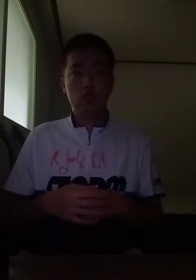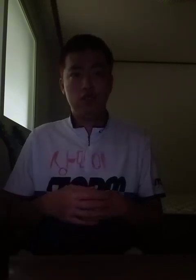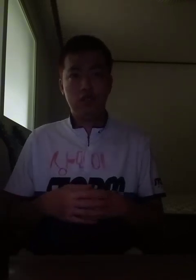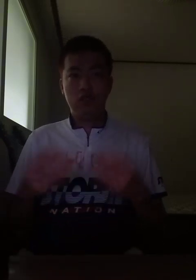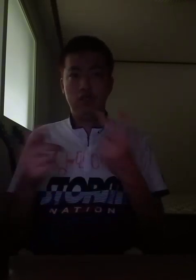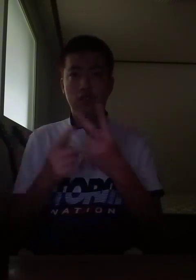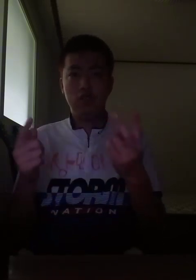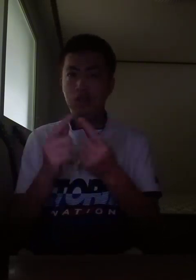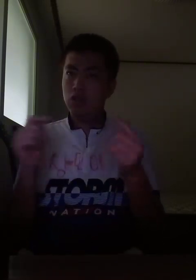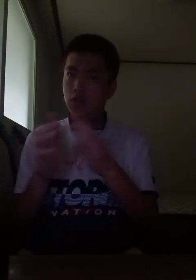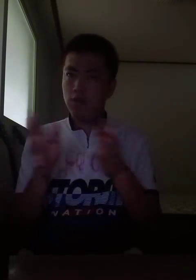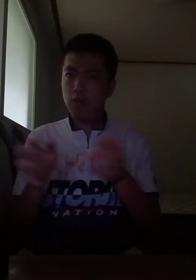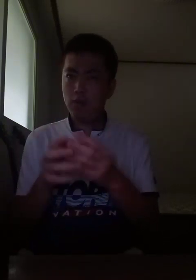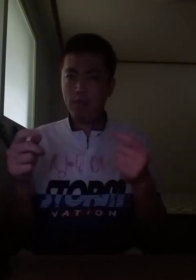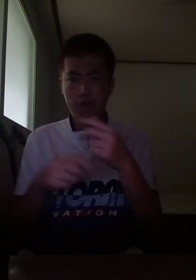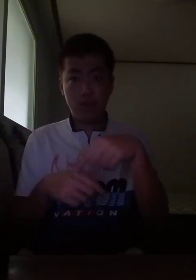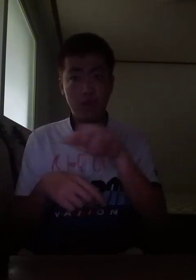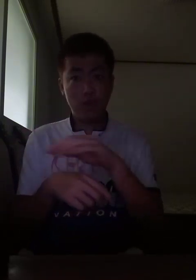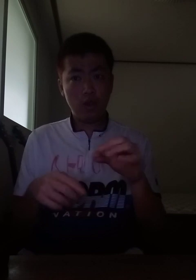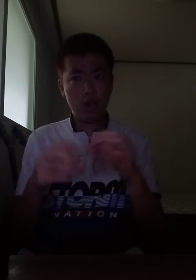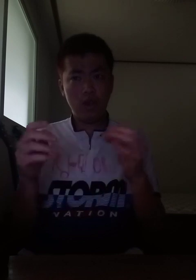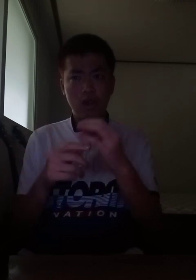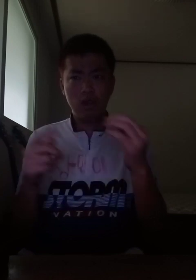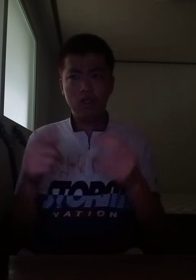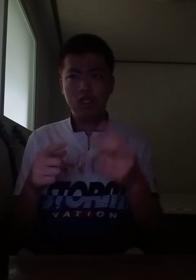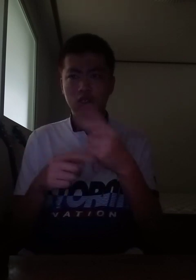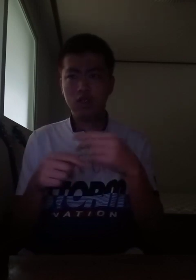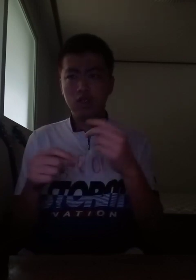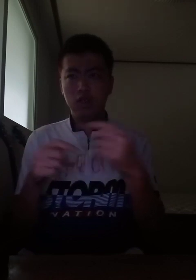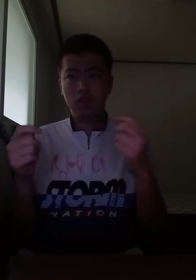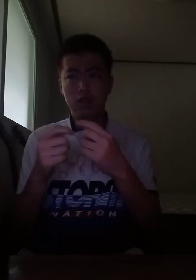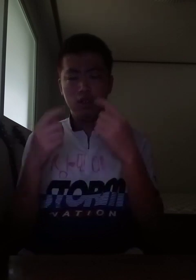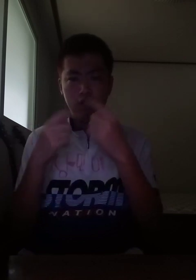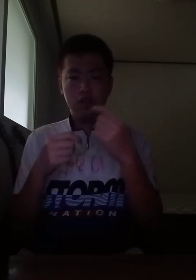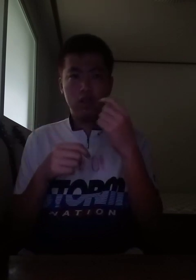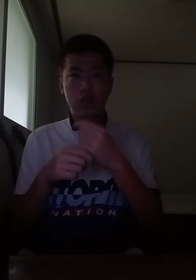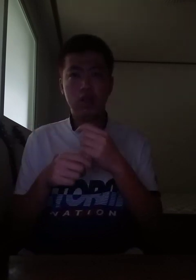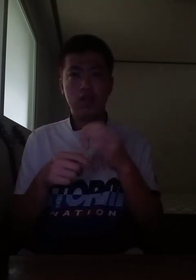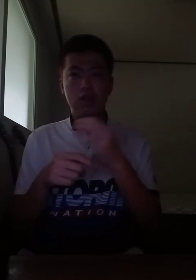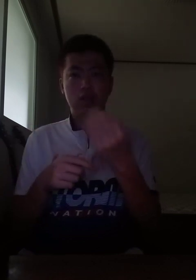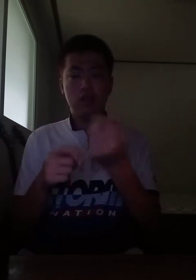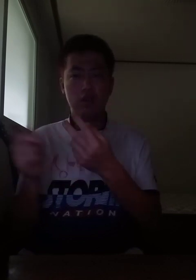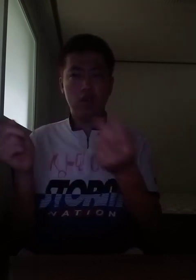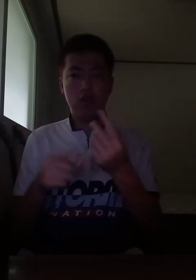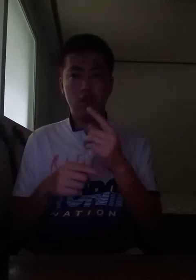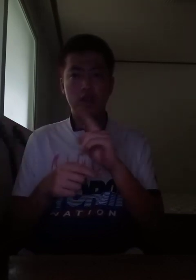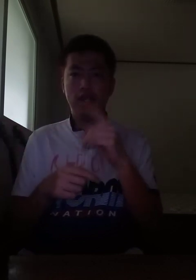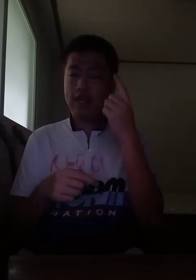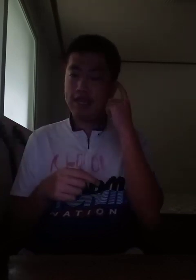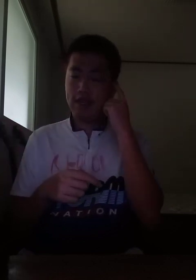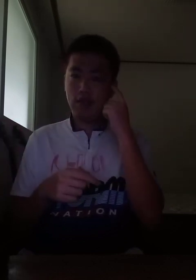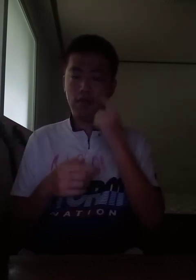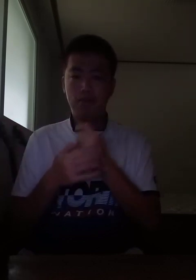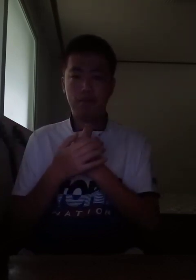2년 전 서울 도심 공중 화장실에서 한 여성이 이유 없이 살해된 이른바 강남역 살인사건 기억하실 겁니다. 이런